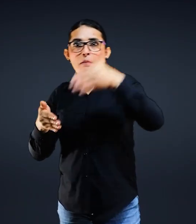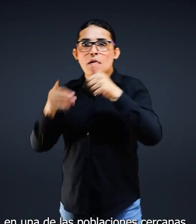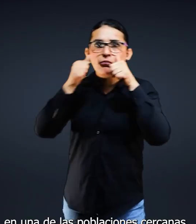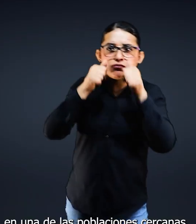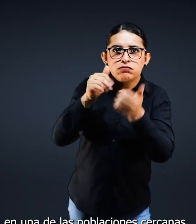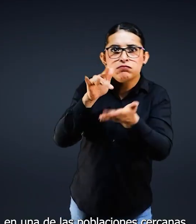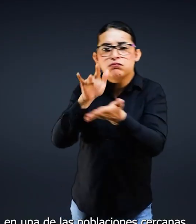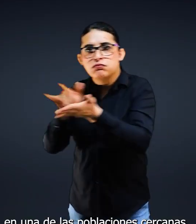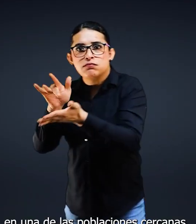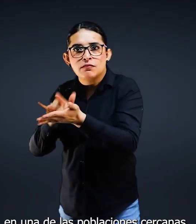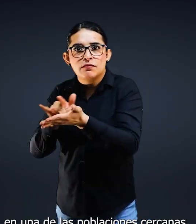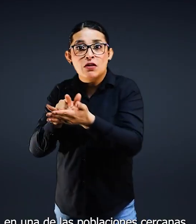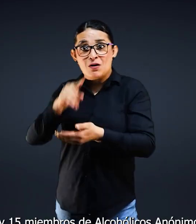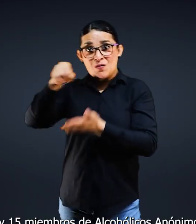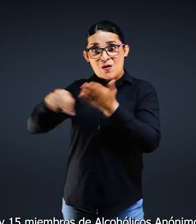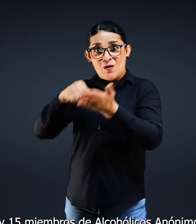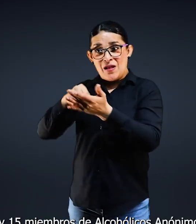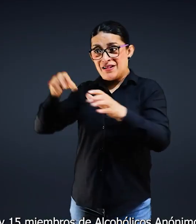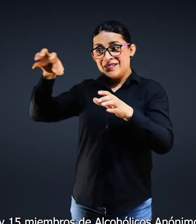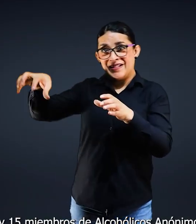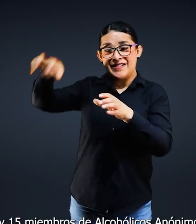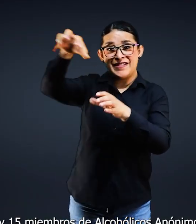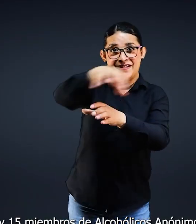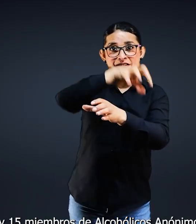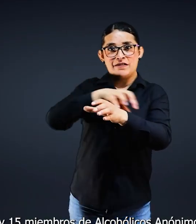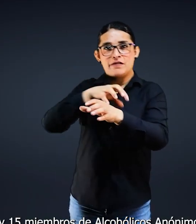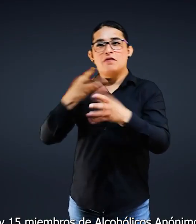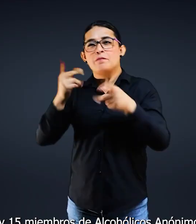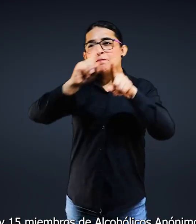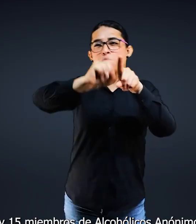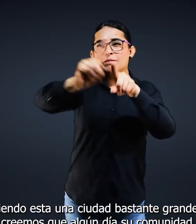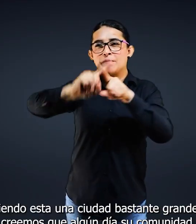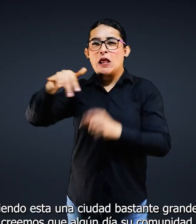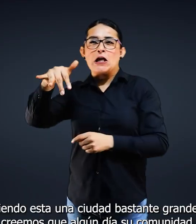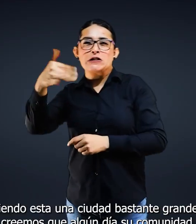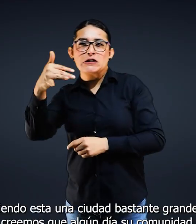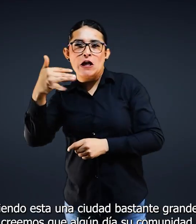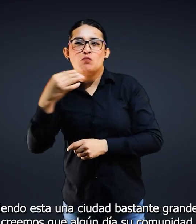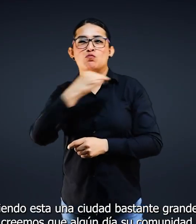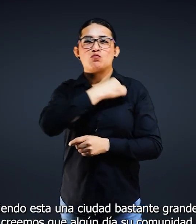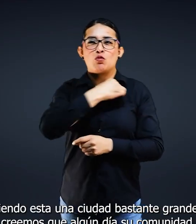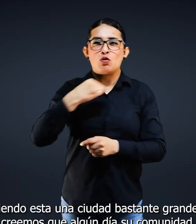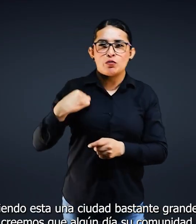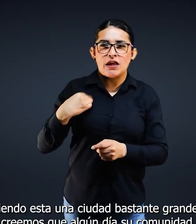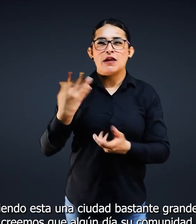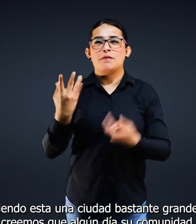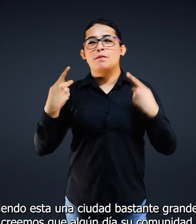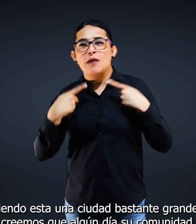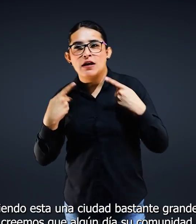En una de las poblaciones cercanas hay 15 miembros de Alcohólicos Anónimos. Siendo esta una ciudad bastante grande, creemos que algún día